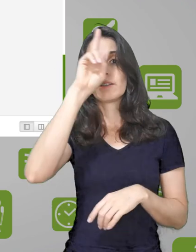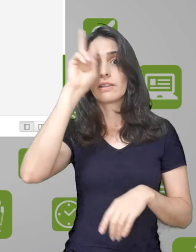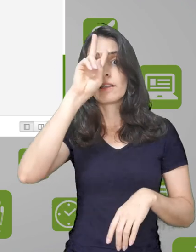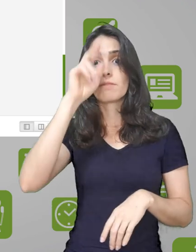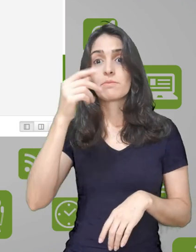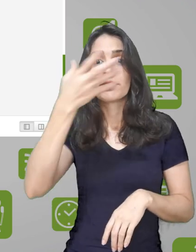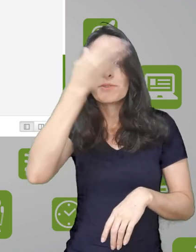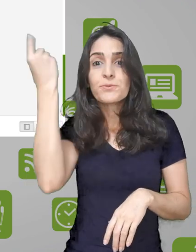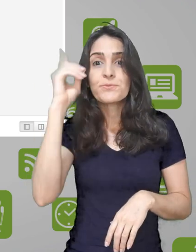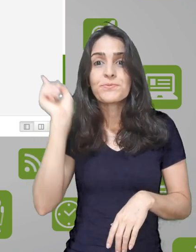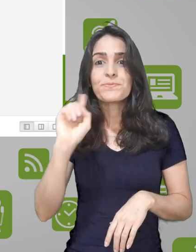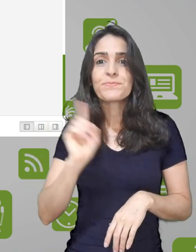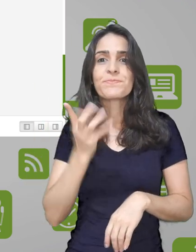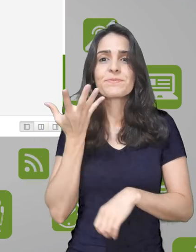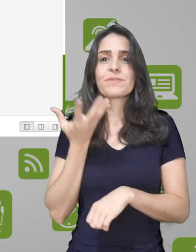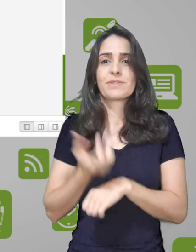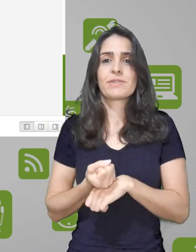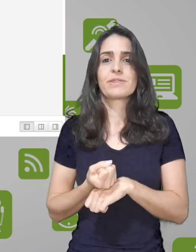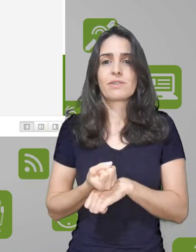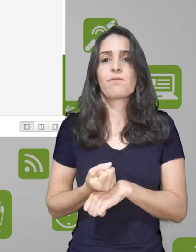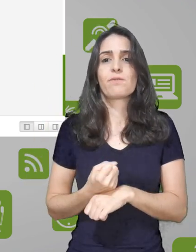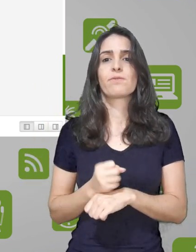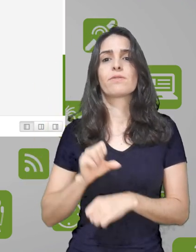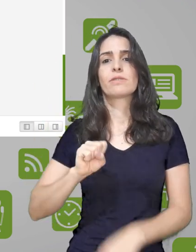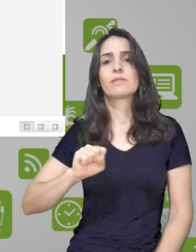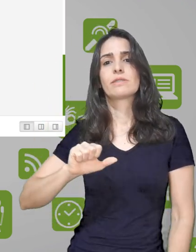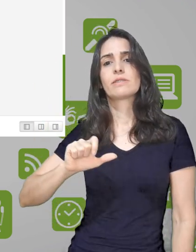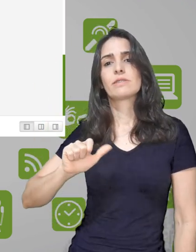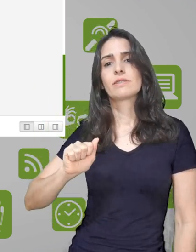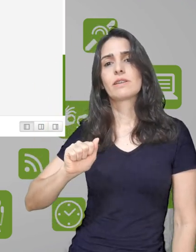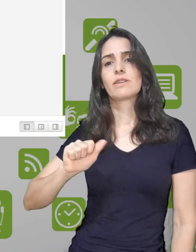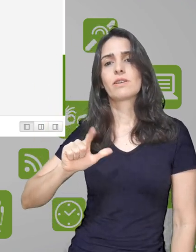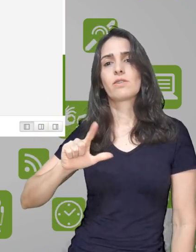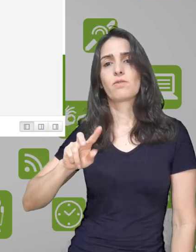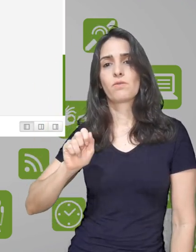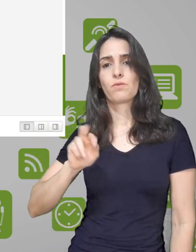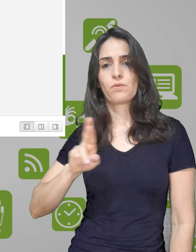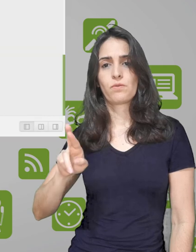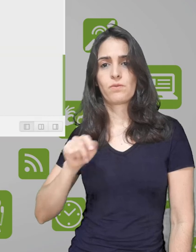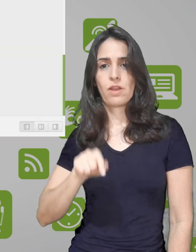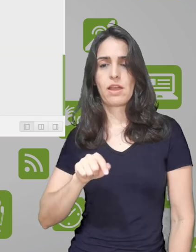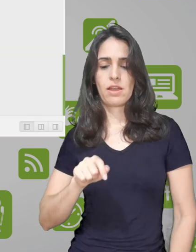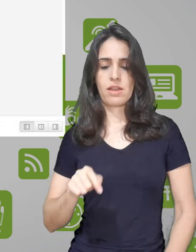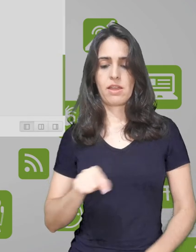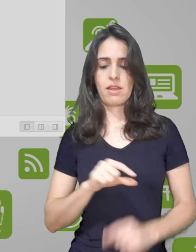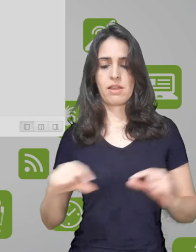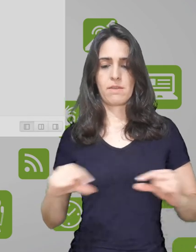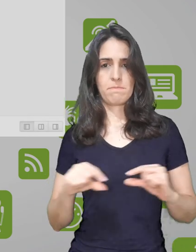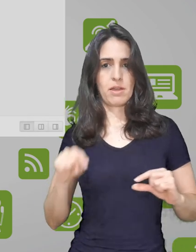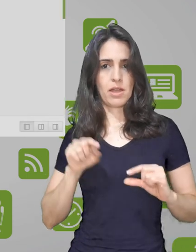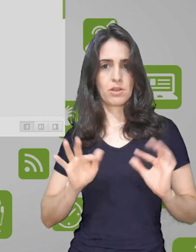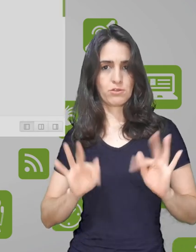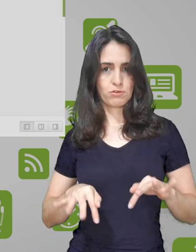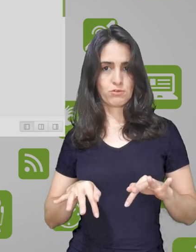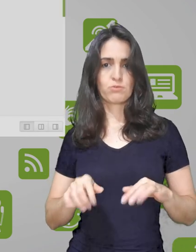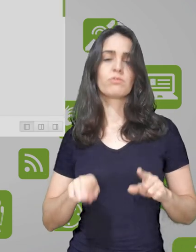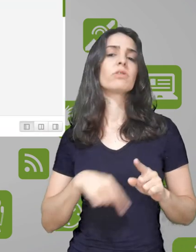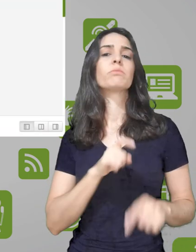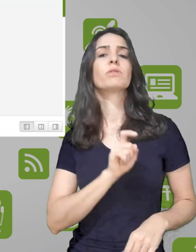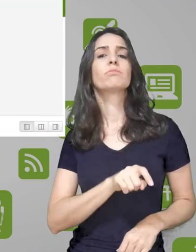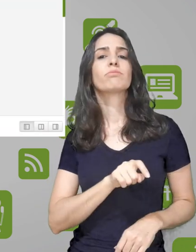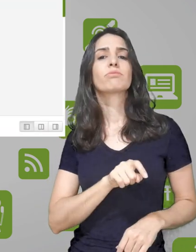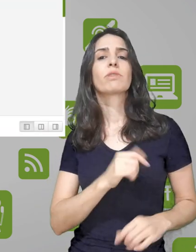lembrando de salvar e marcar se você quer notificar o aluno que ele recebeu o feedback para salvar todas essas